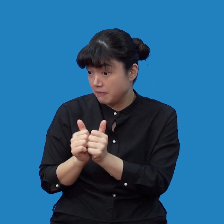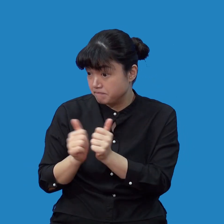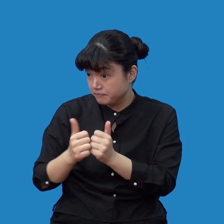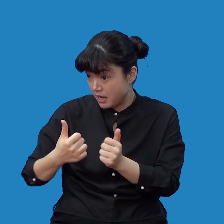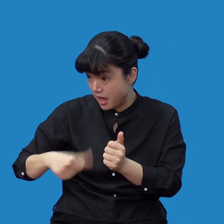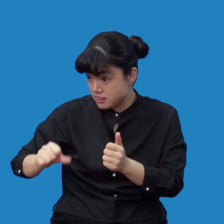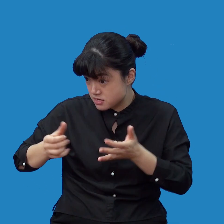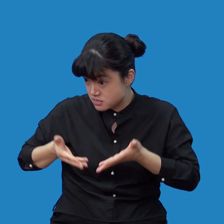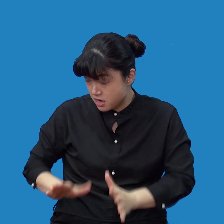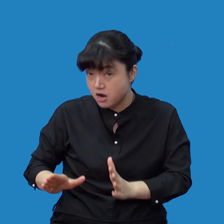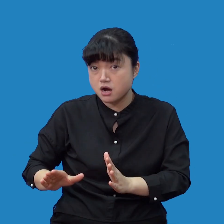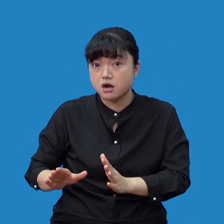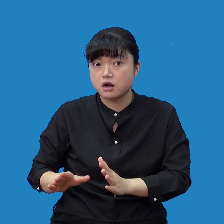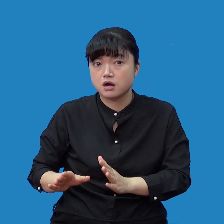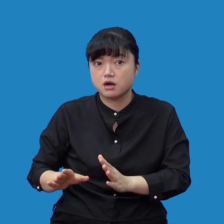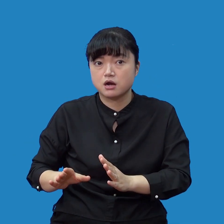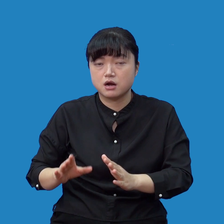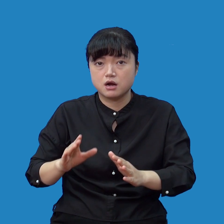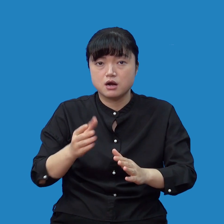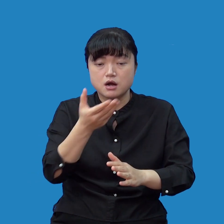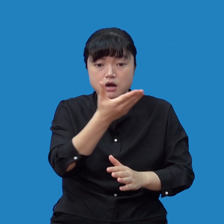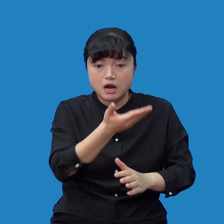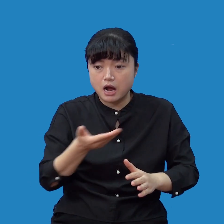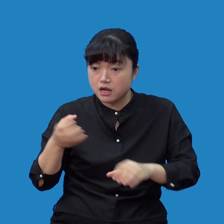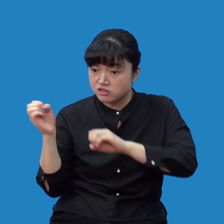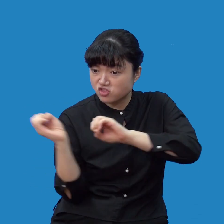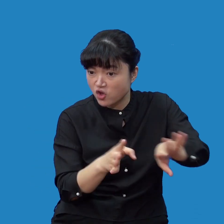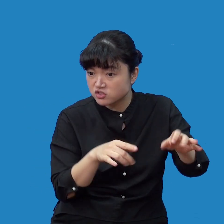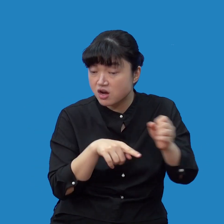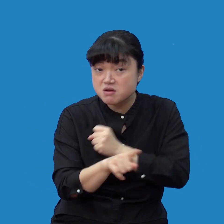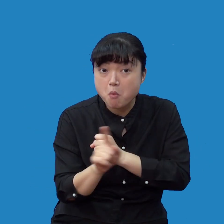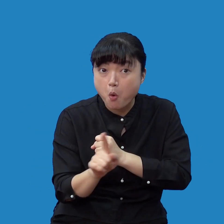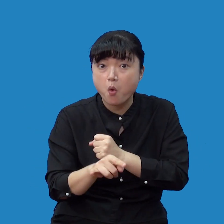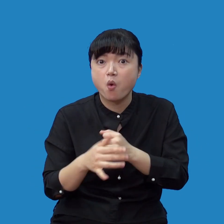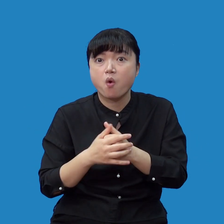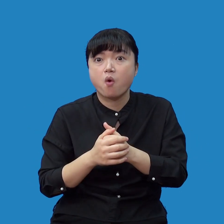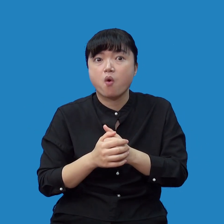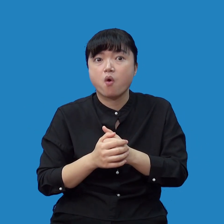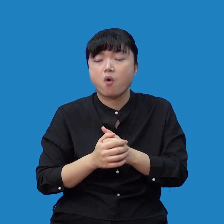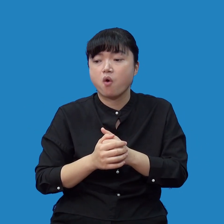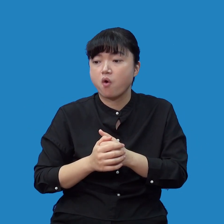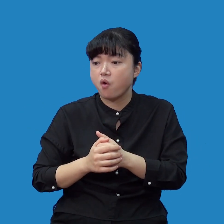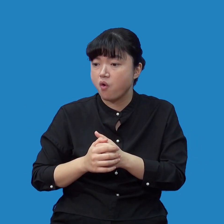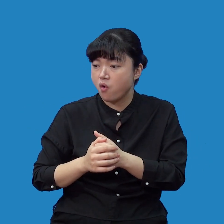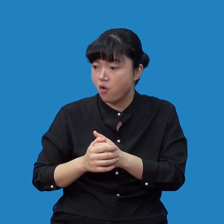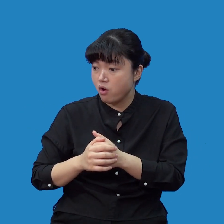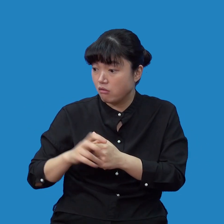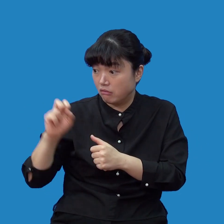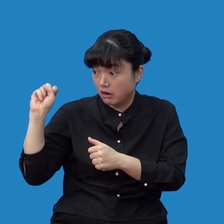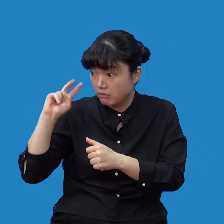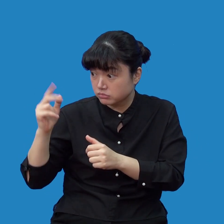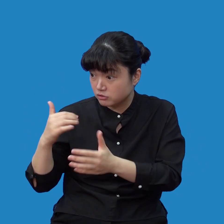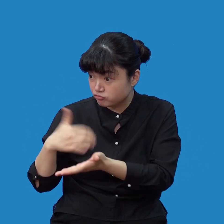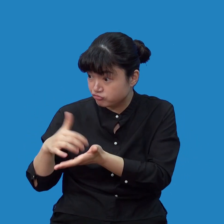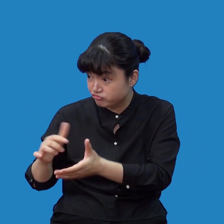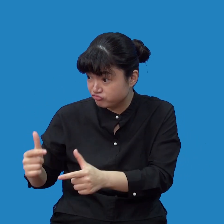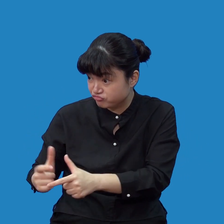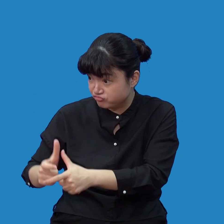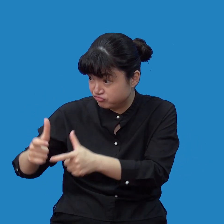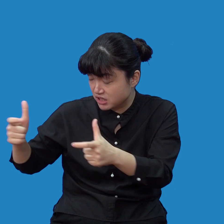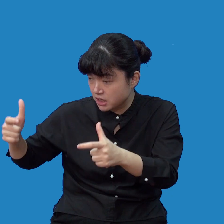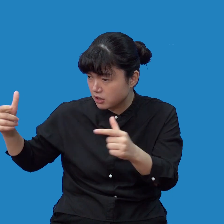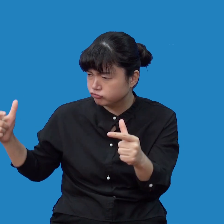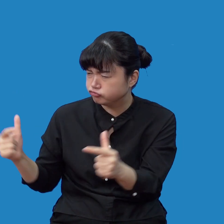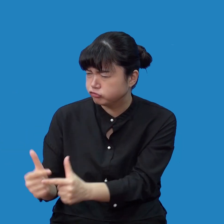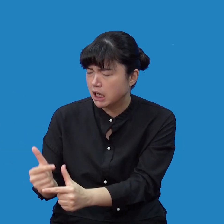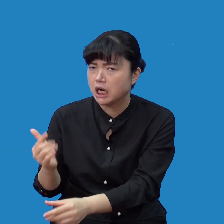나일에 던지라, 이 파라오의 명령은 그냥 한편으로는 히브리인들이 강성에 가는 것을 꺾으려는 일종의